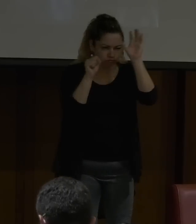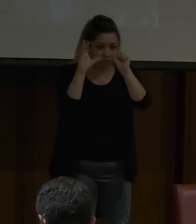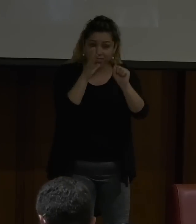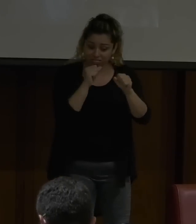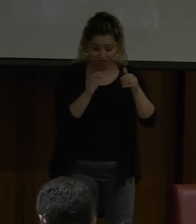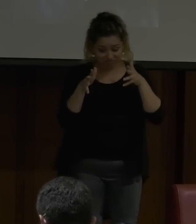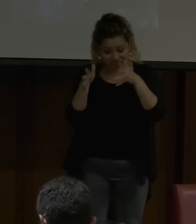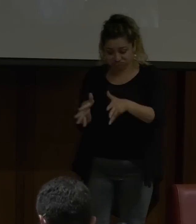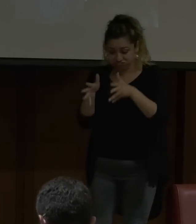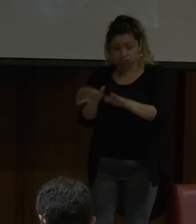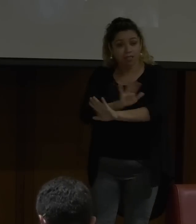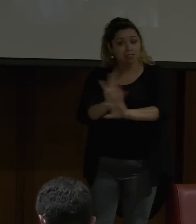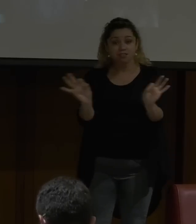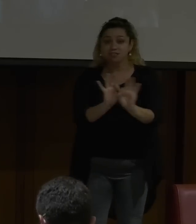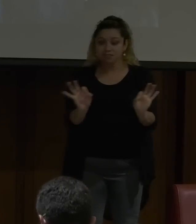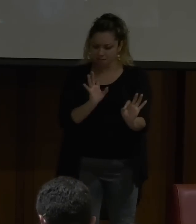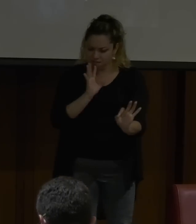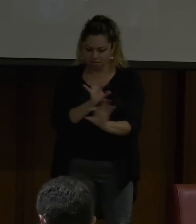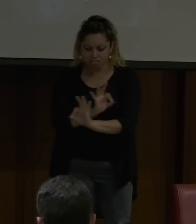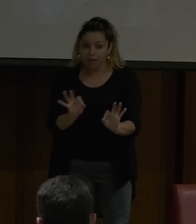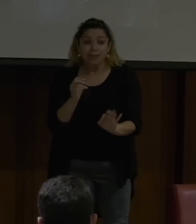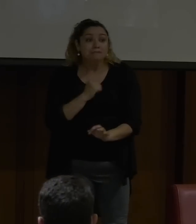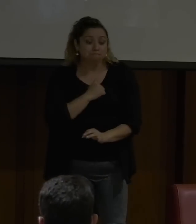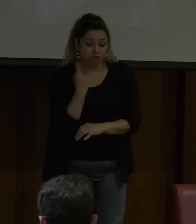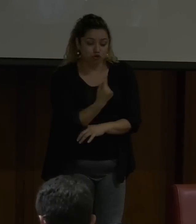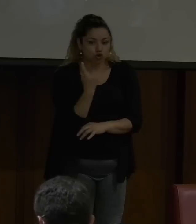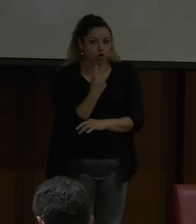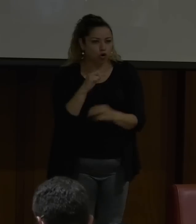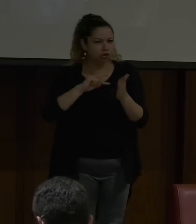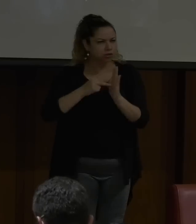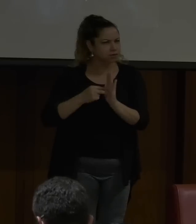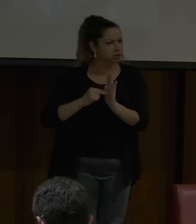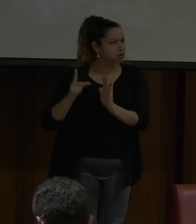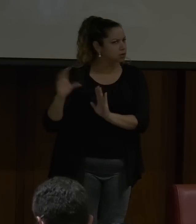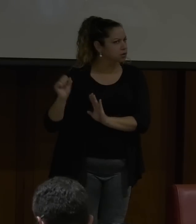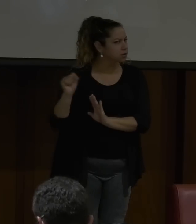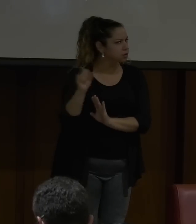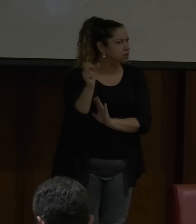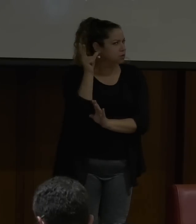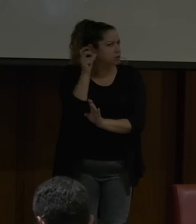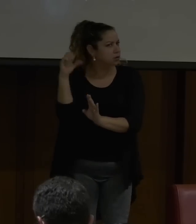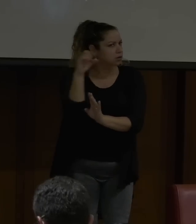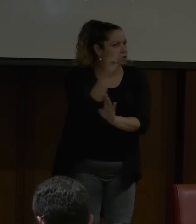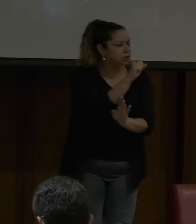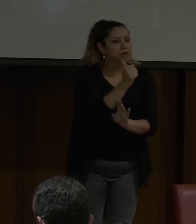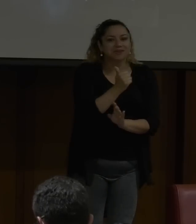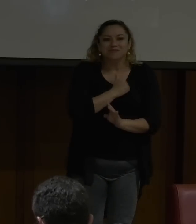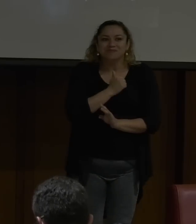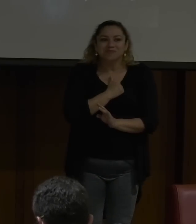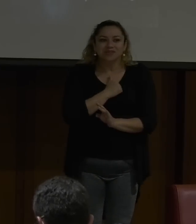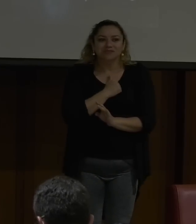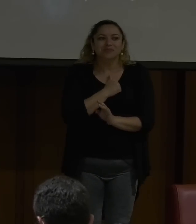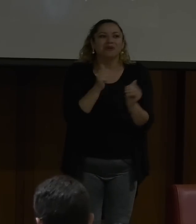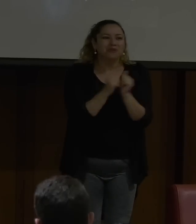enseñó a hablar, digámoslo así, y él solo fue descubriendo el significado de las palabras, acompañado además al mismo tiempo del sonido